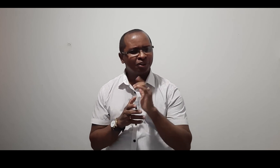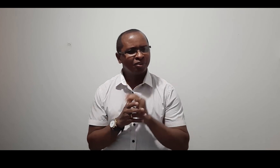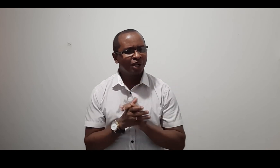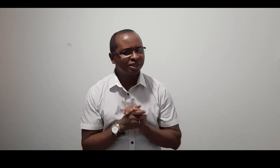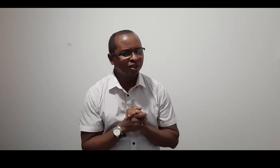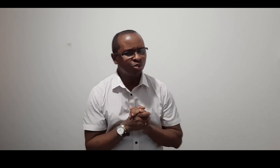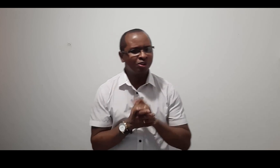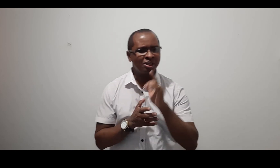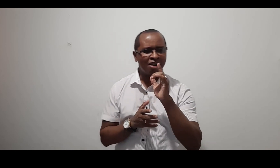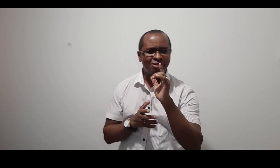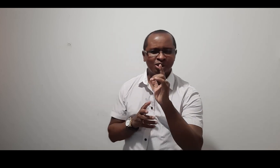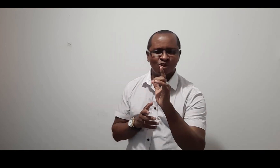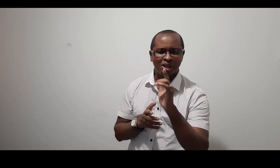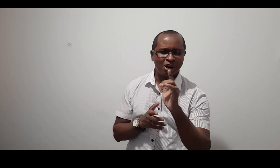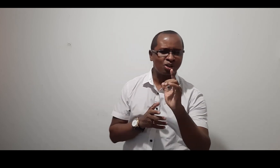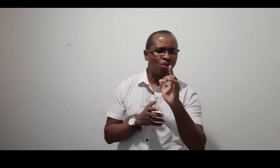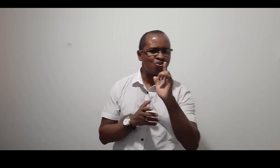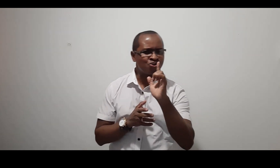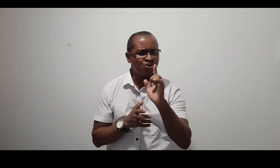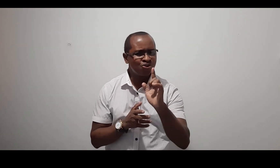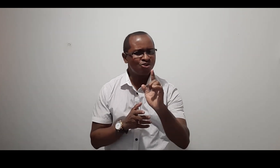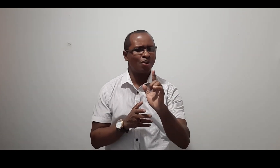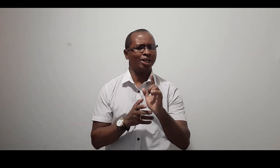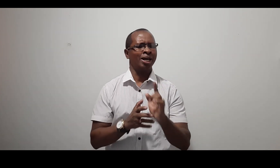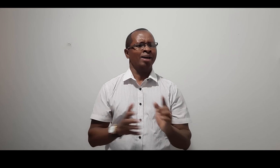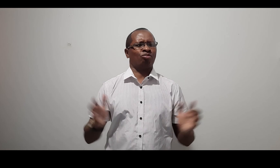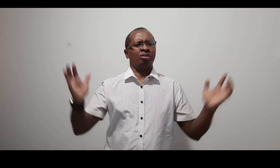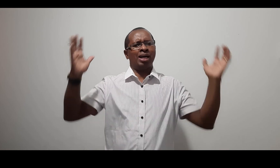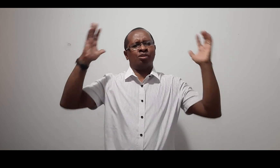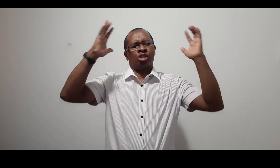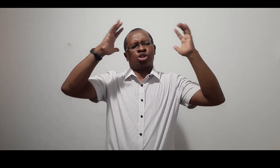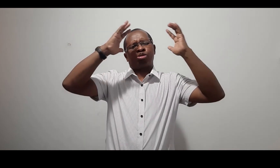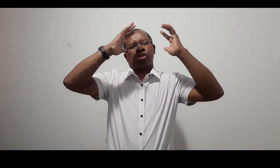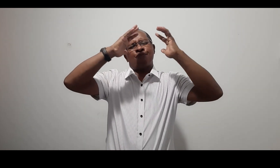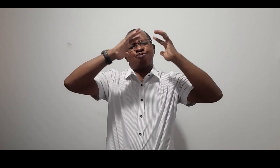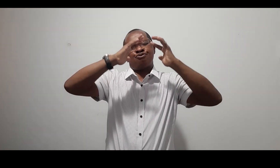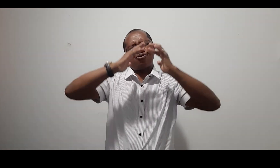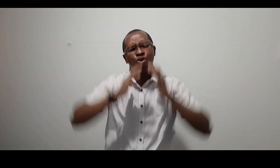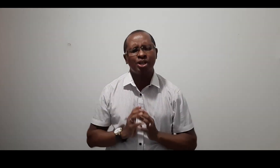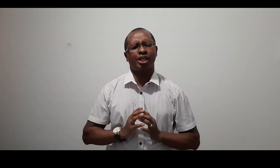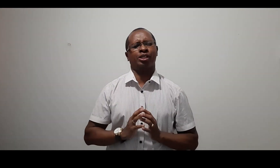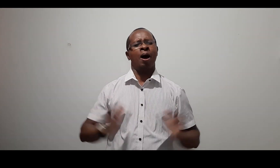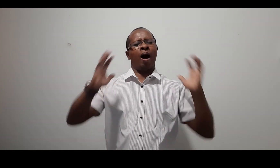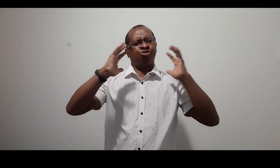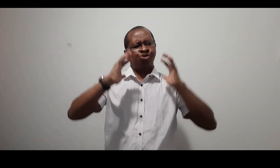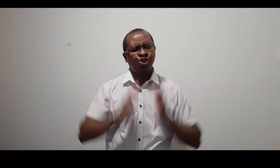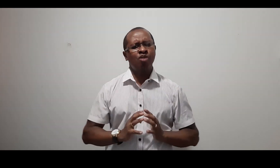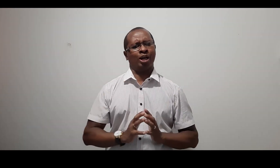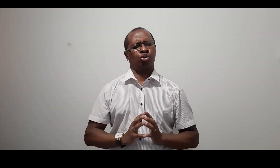Quindi per la santo ptiavan zio vande mancha un funorit. Ti ande sosia un funorit. Un fun mantu